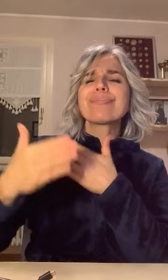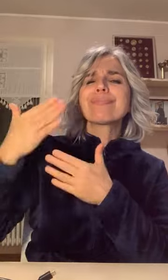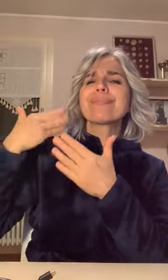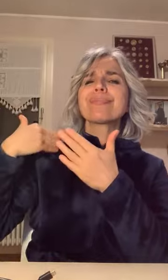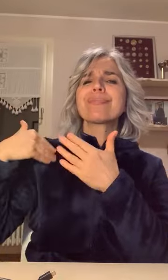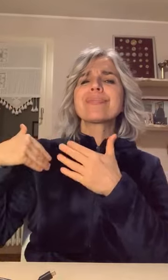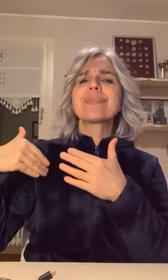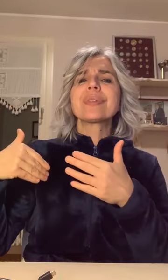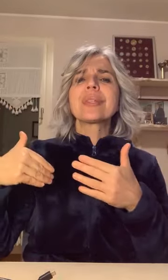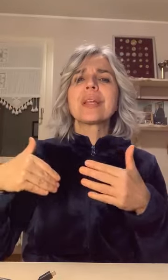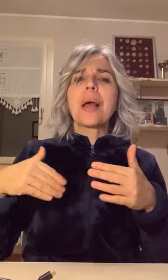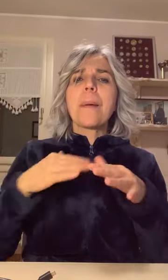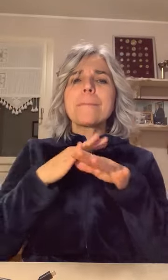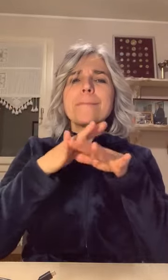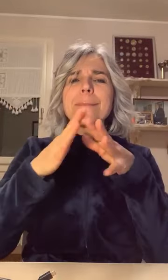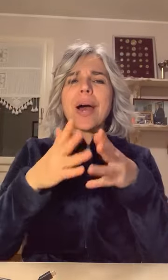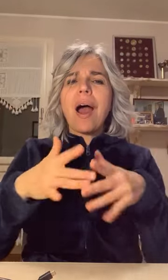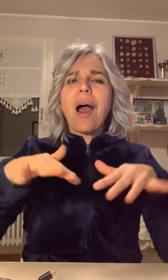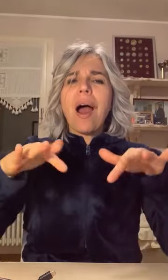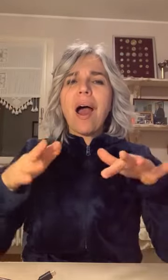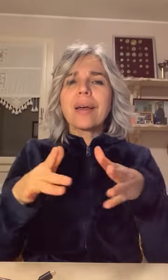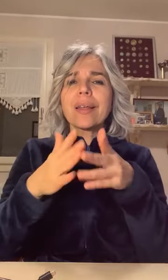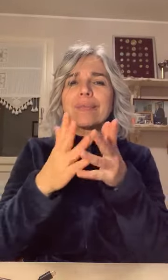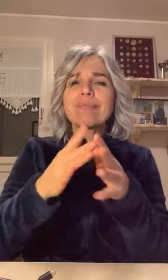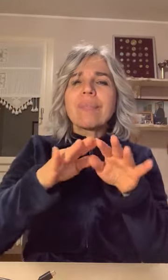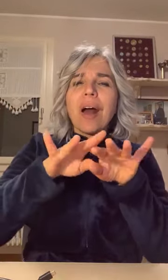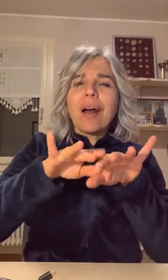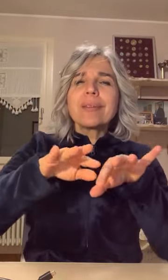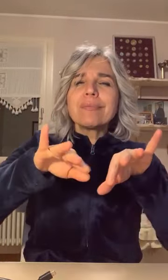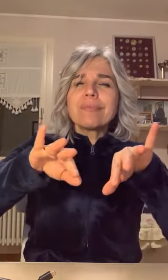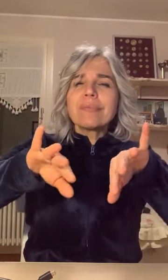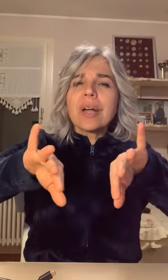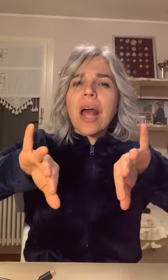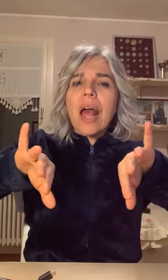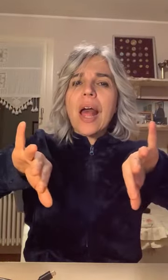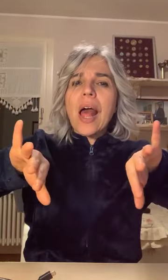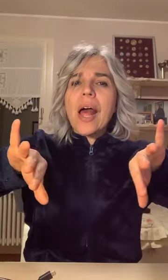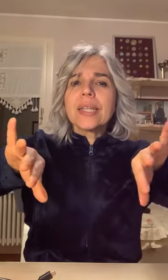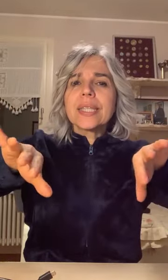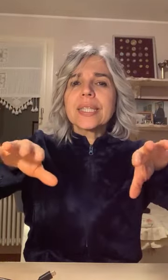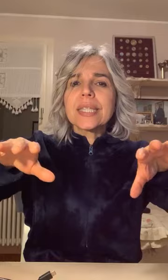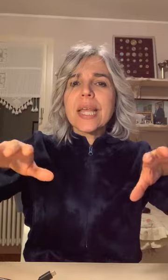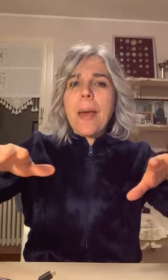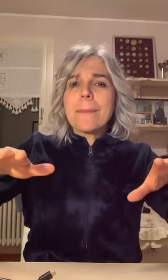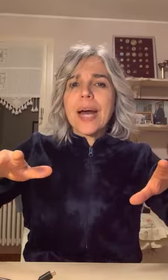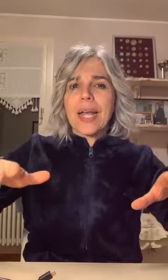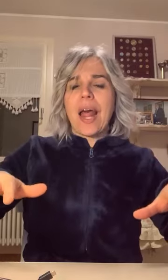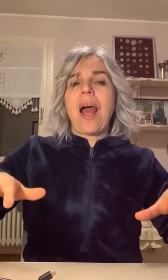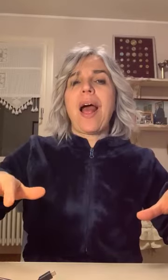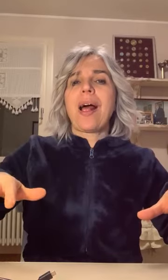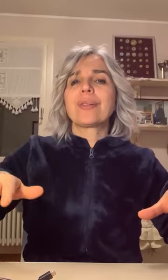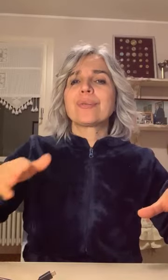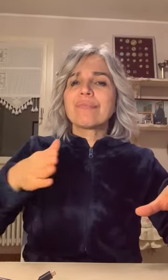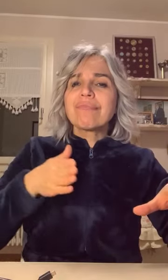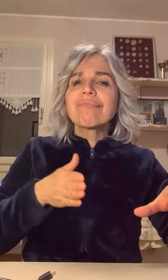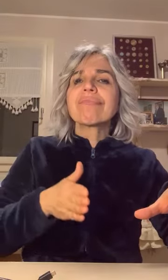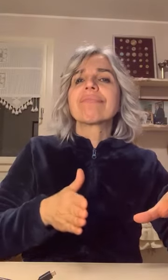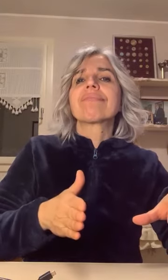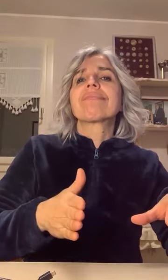Qualsiasi difficoltà, noi sappiamo che una sola parola che viene dal suo trono è potente da calmare le acque, è potente